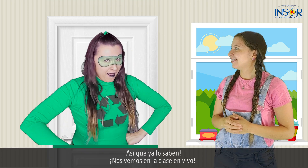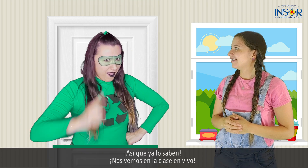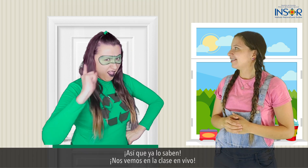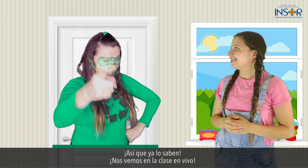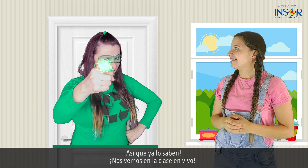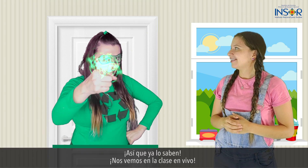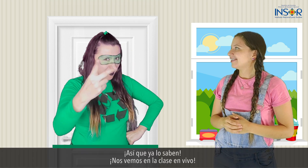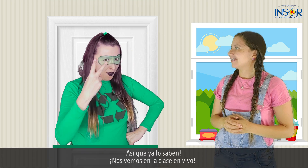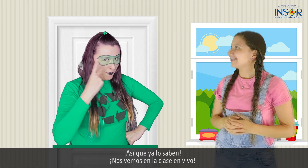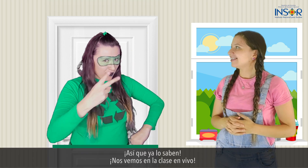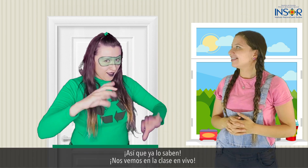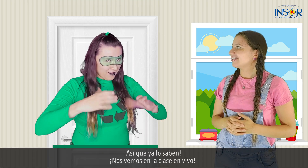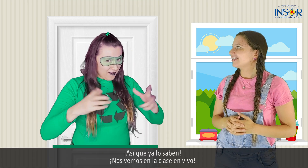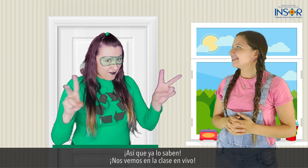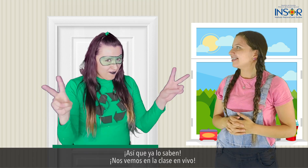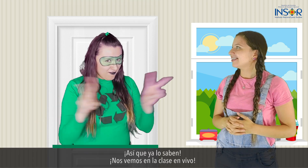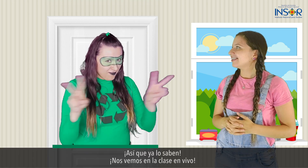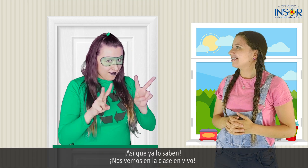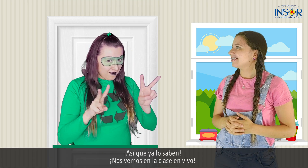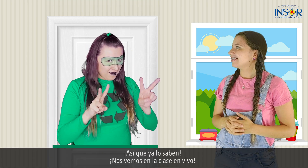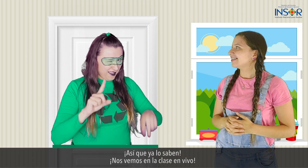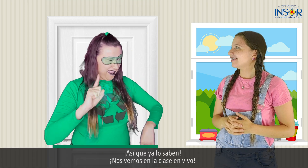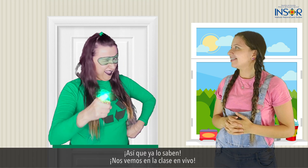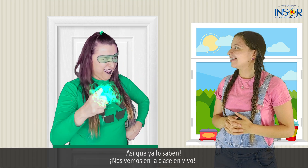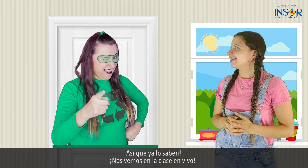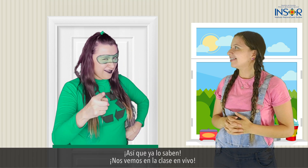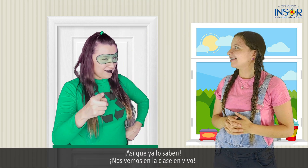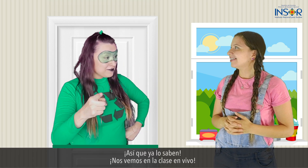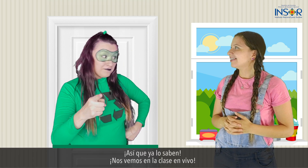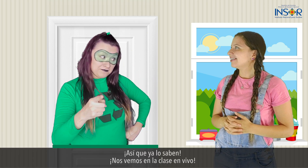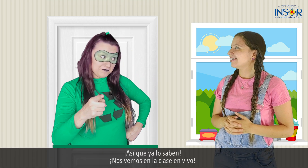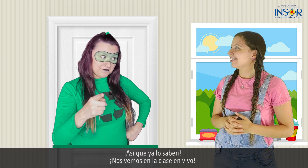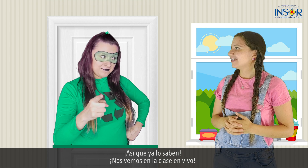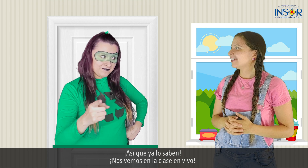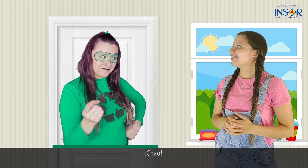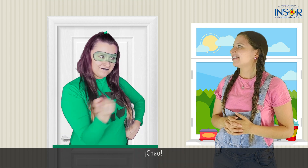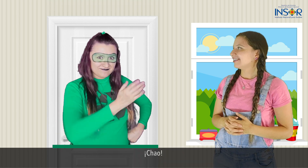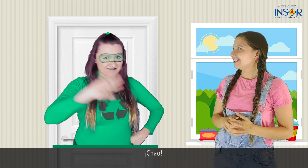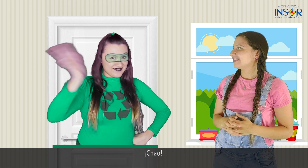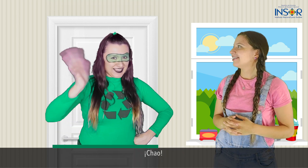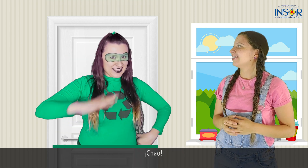Así que ya lo saben, nos vemos en la clase en vivo. ¡Chao!